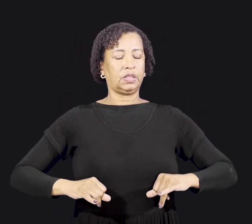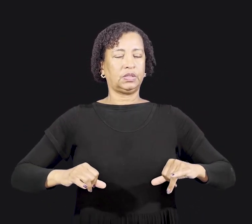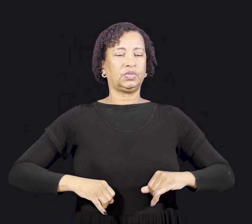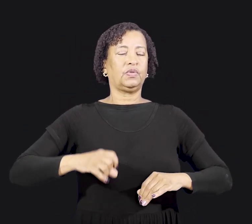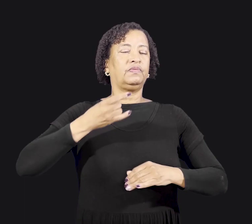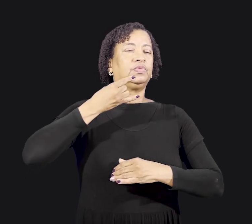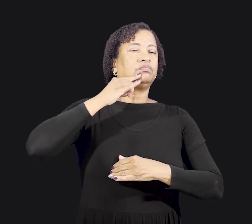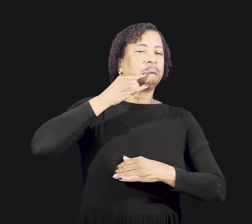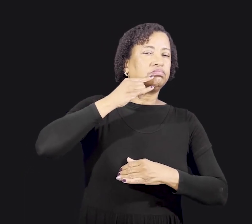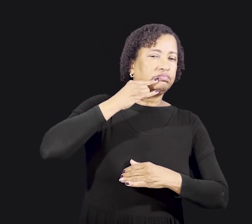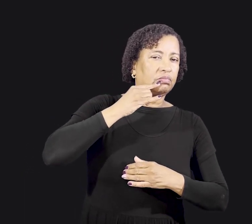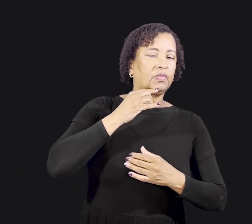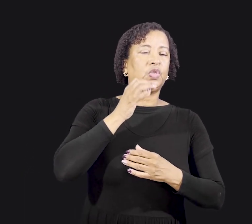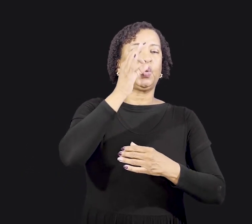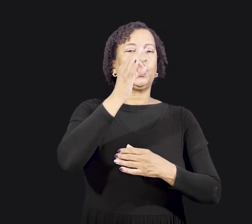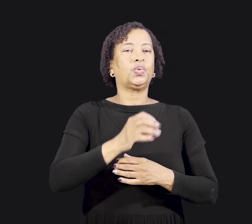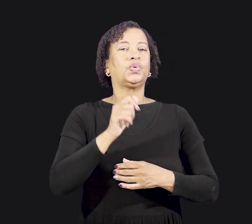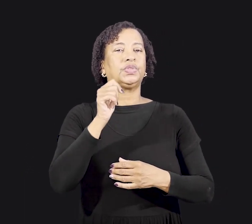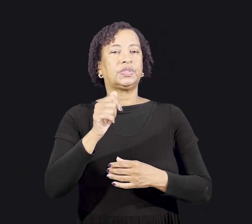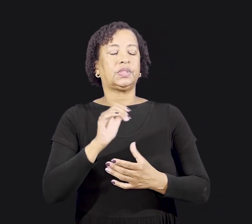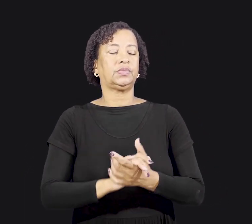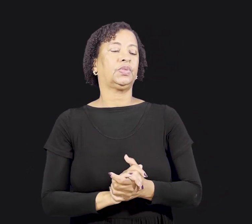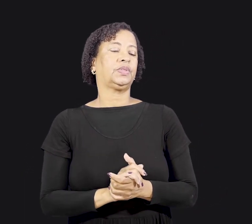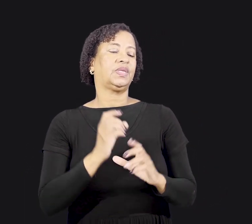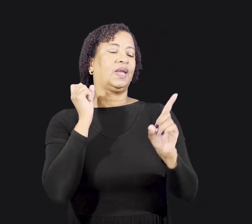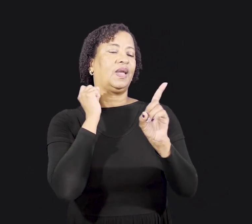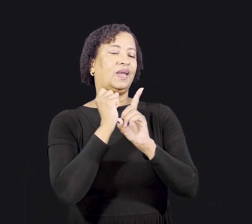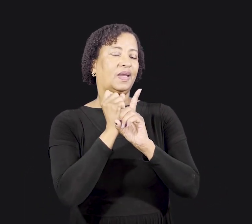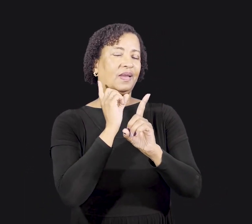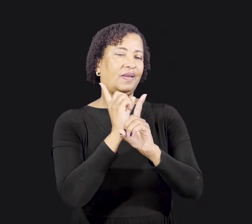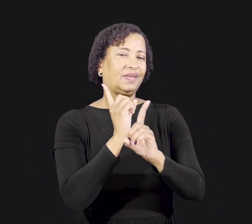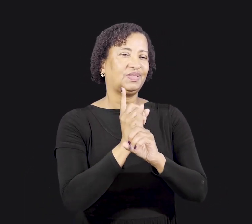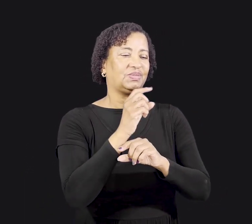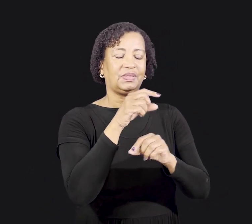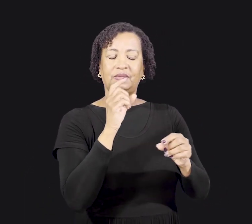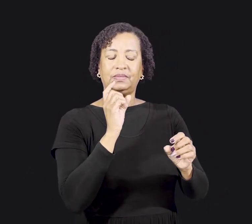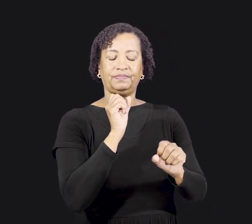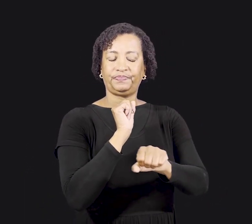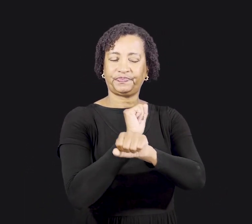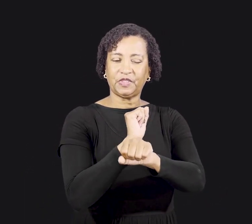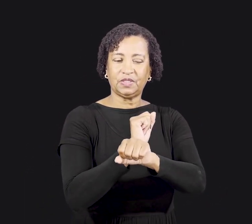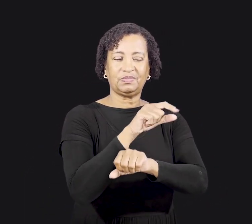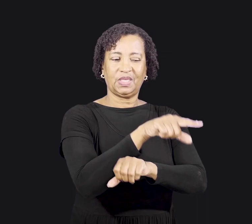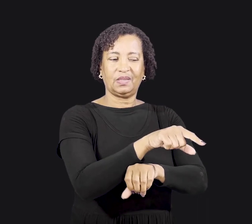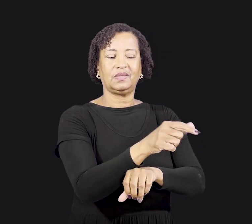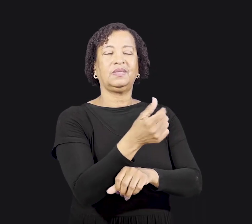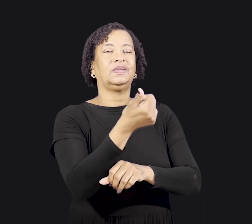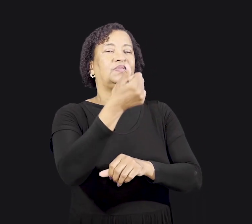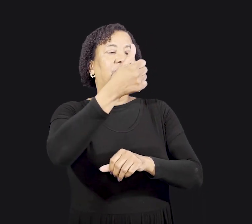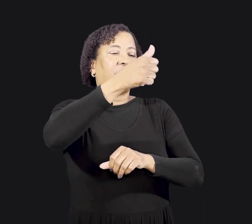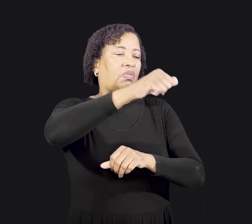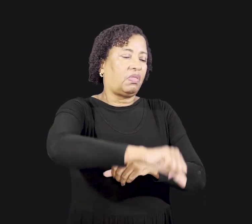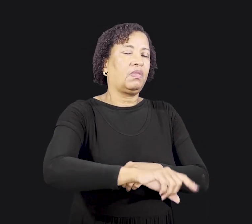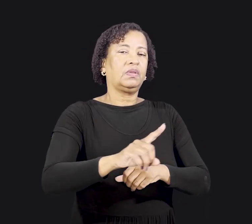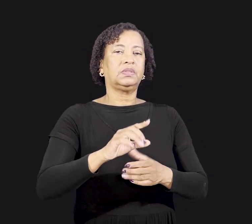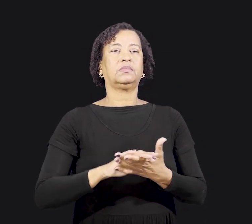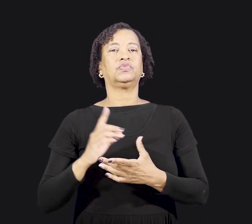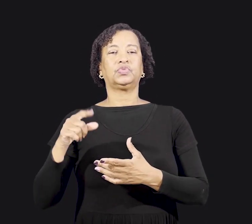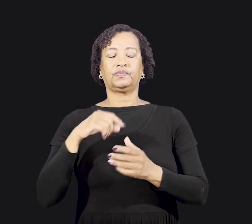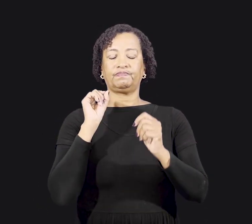ajuda rapidamente e não esperar que ele ou ela chegue ao fundo do poço. Promovemos uma intervenção e fazemos uma oferta